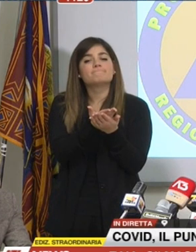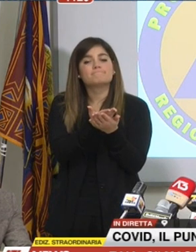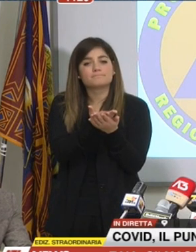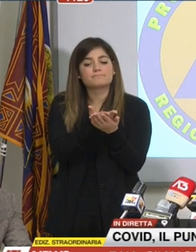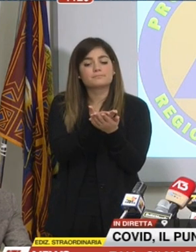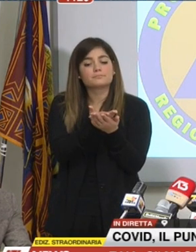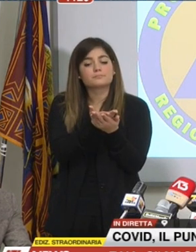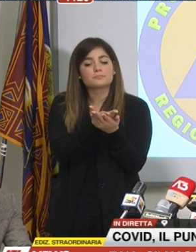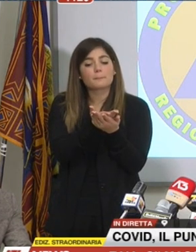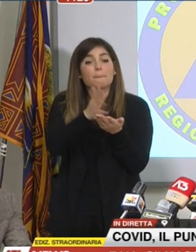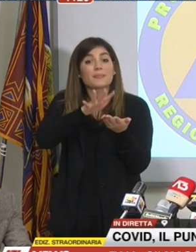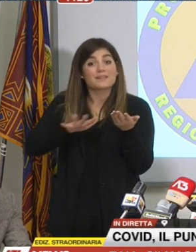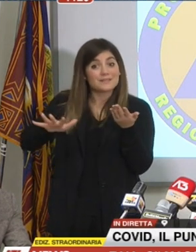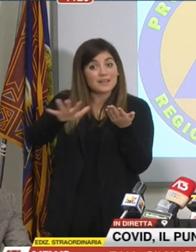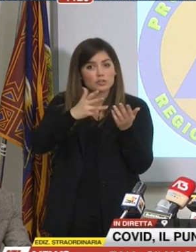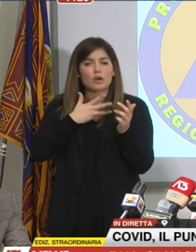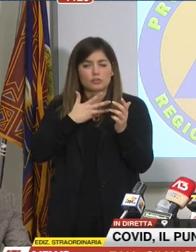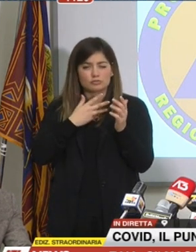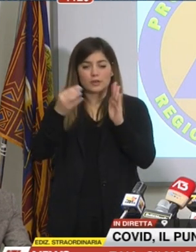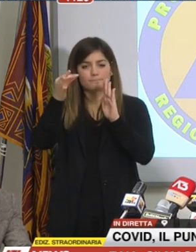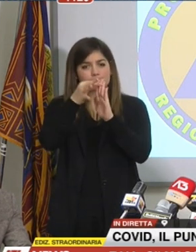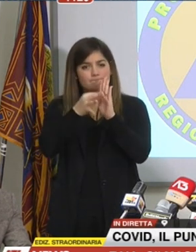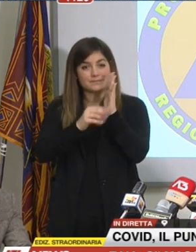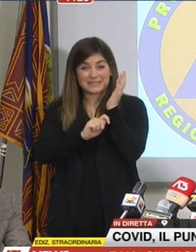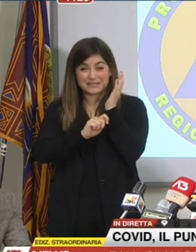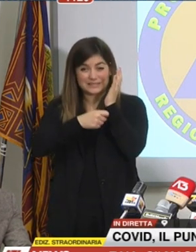hanno adottato provvedimenti restrittivi